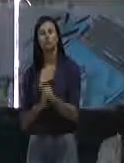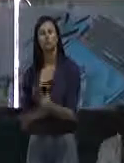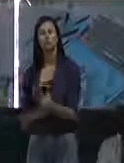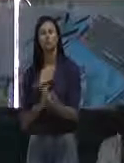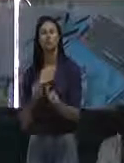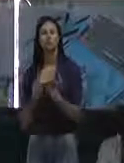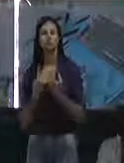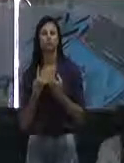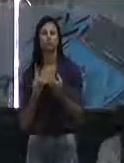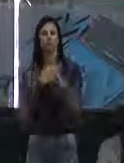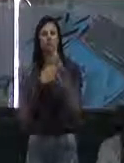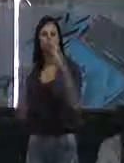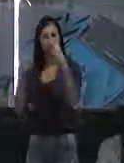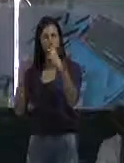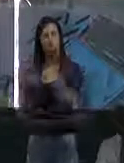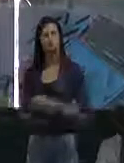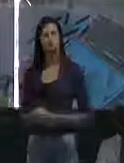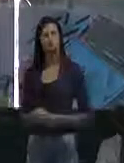vencedores.